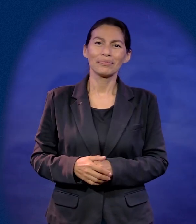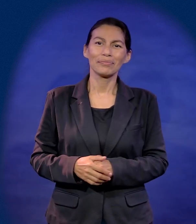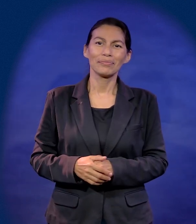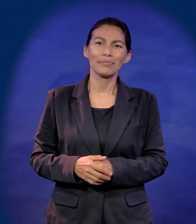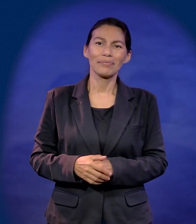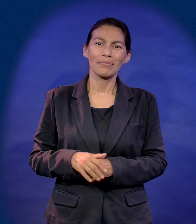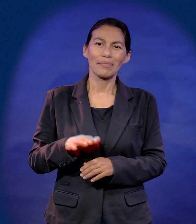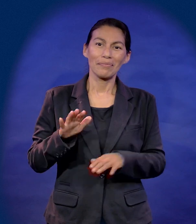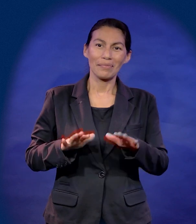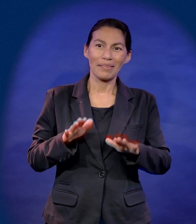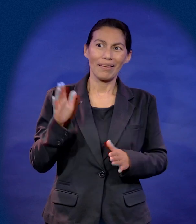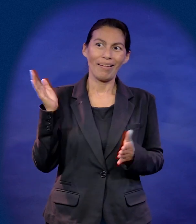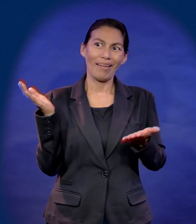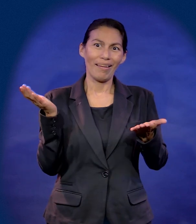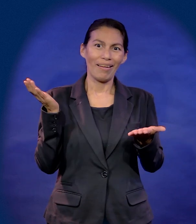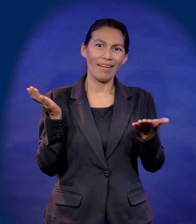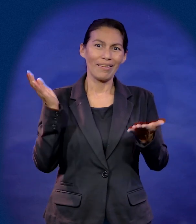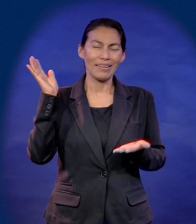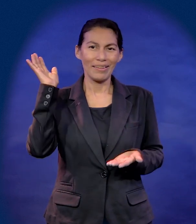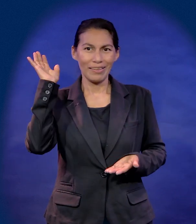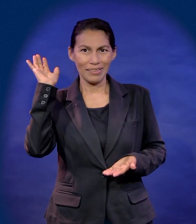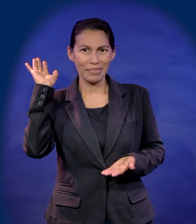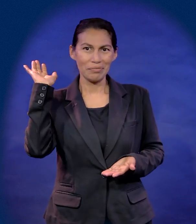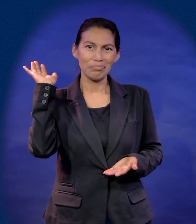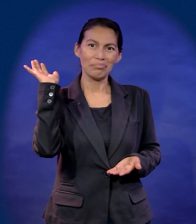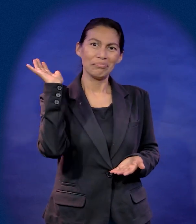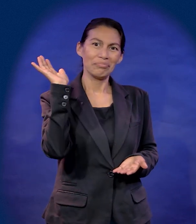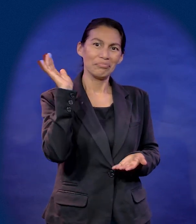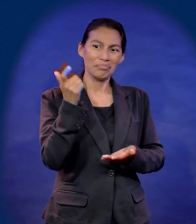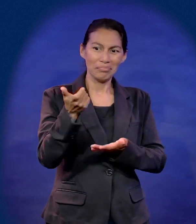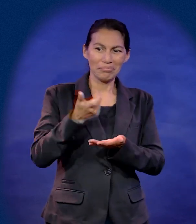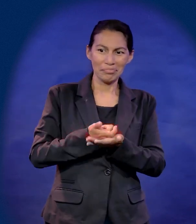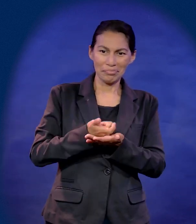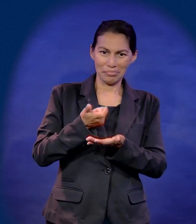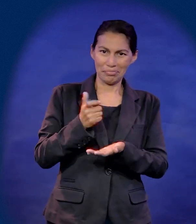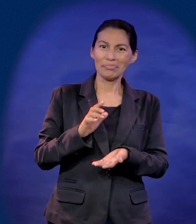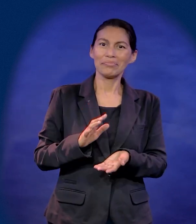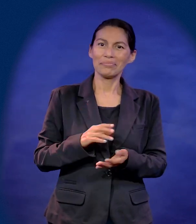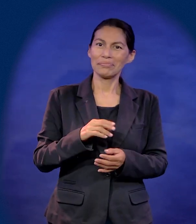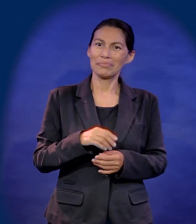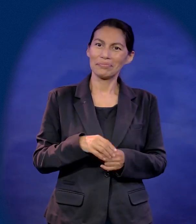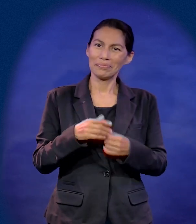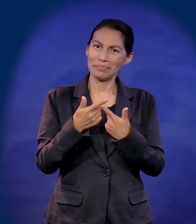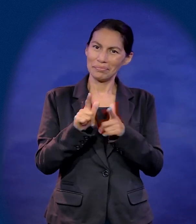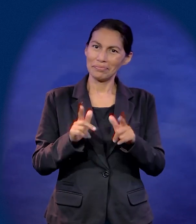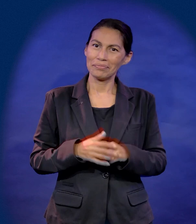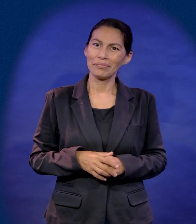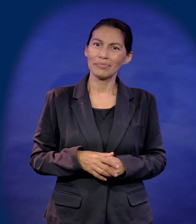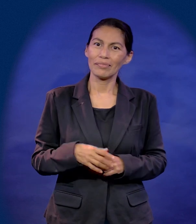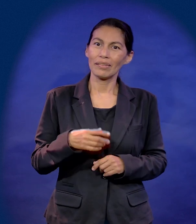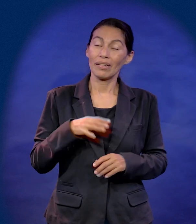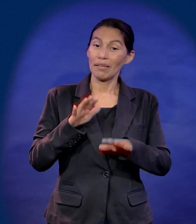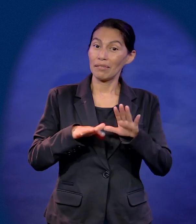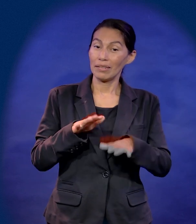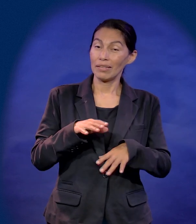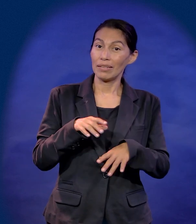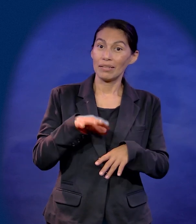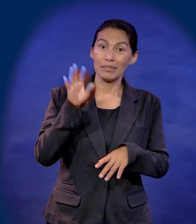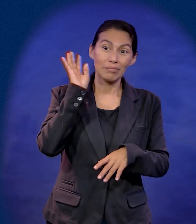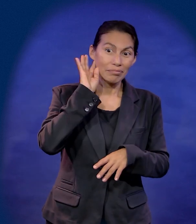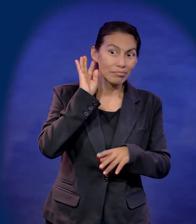extraordinario. Porque, pues, es como hacer equilibrio. Además, hay buenas